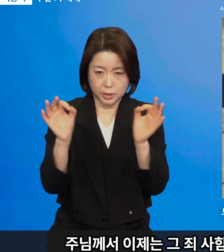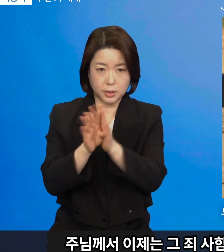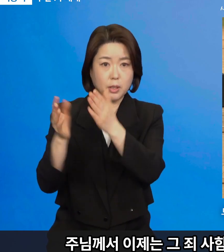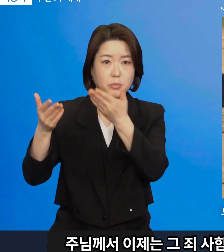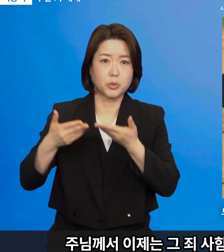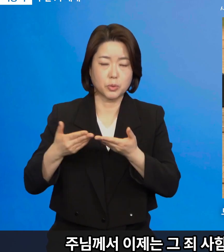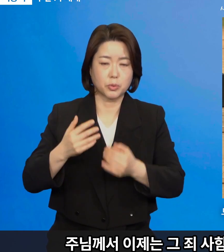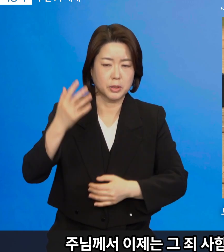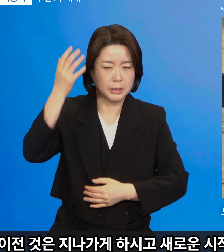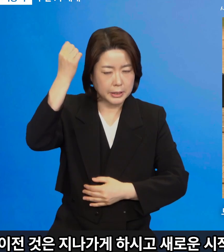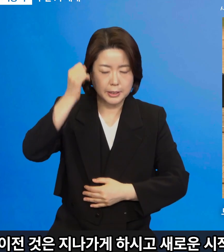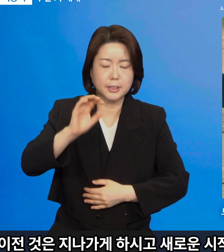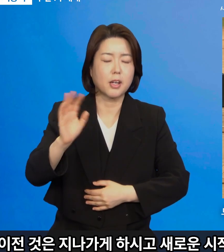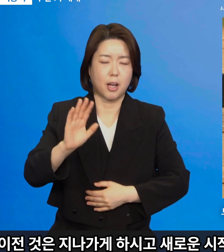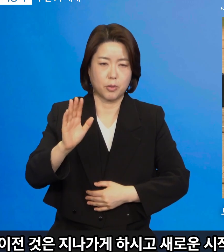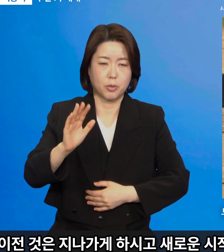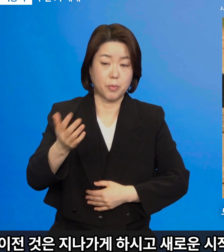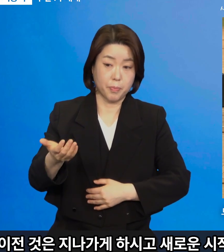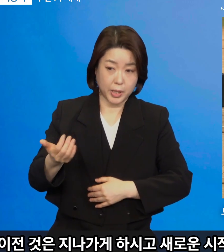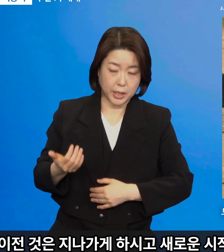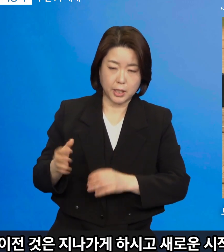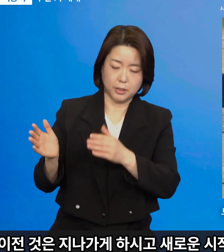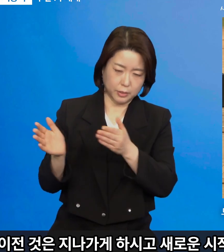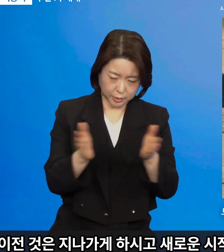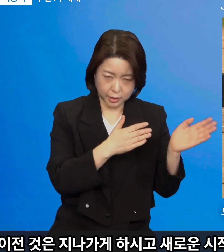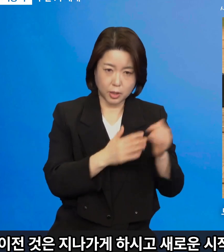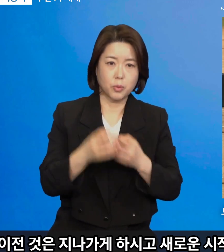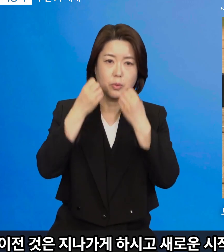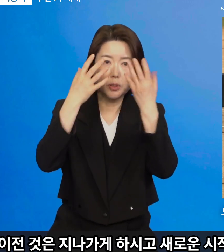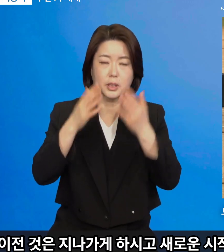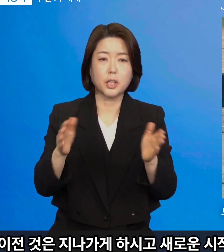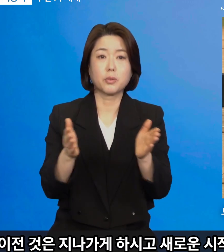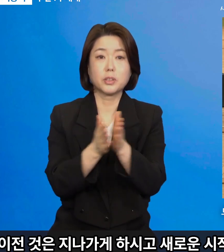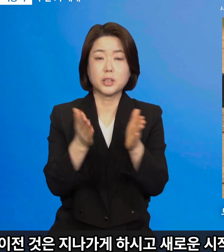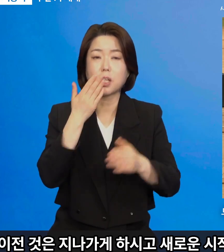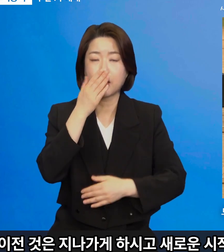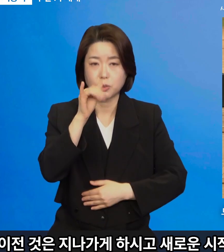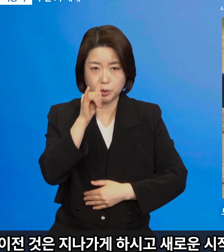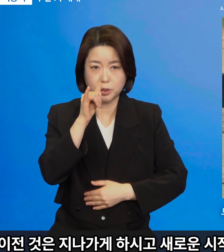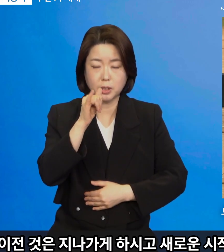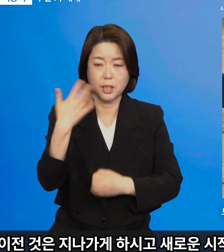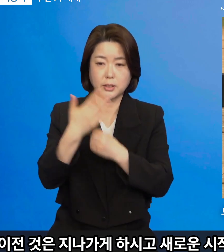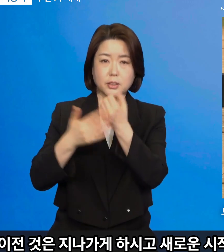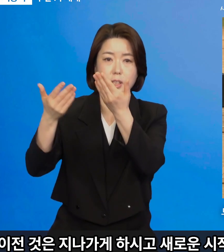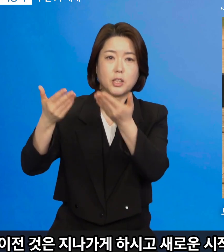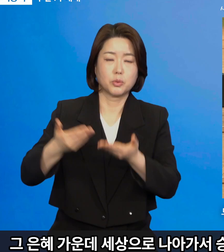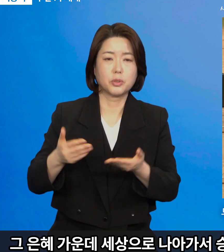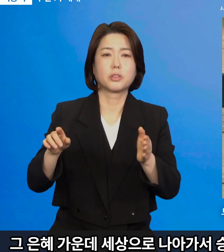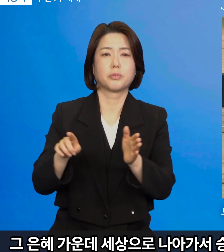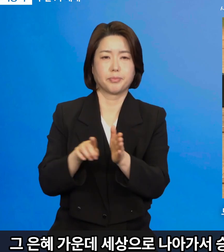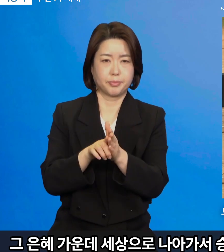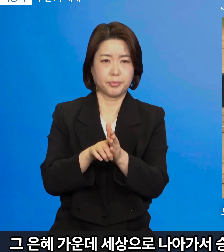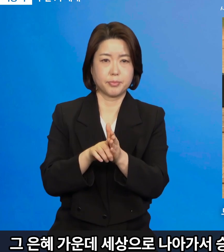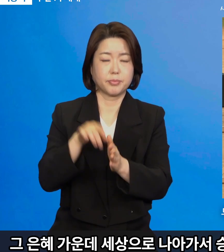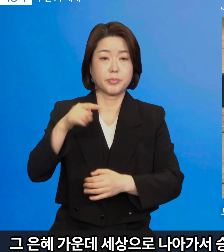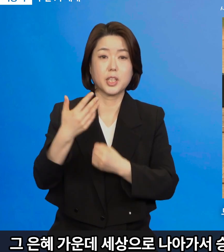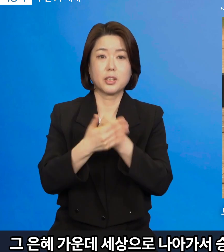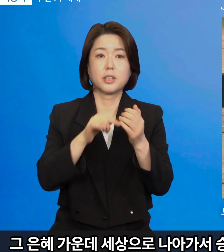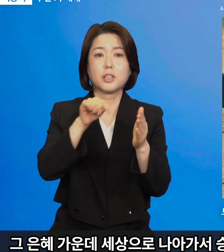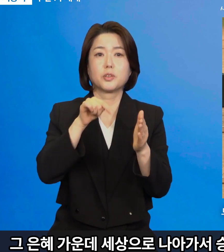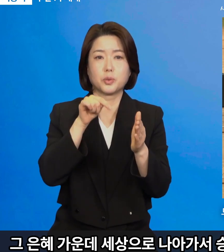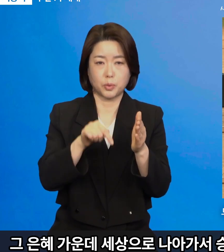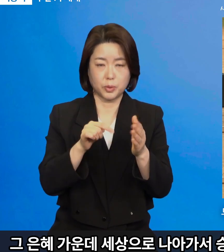기억도 안니하시고 이전 것은 지나가게 하시고 새로운 시작을 할 수 있도록 은혜 주심을 믿습니다. 그 은혜